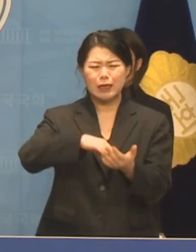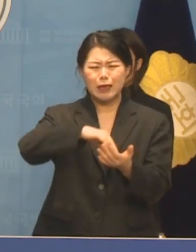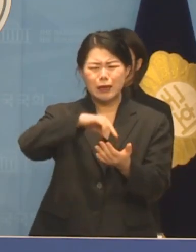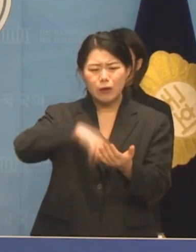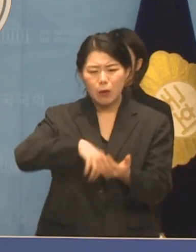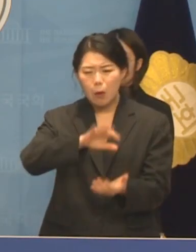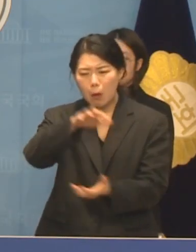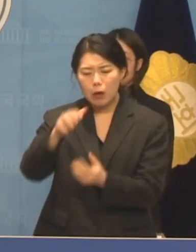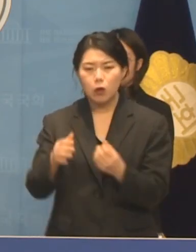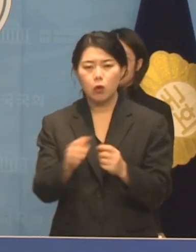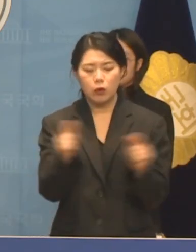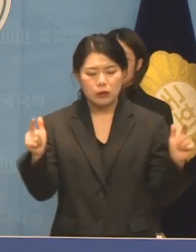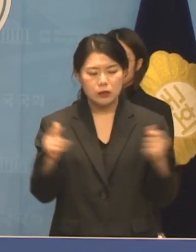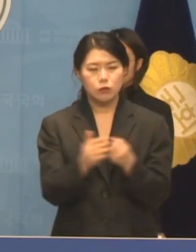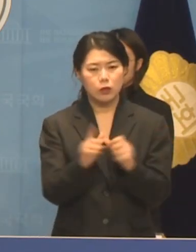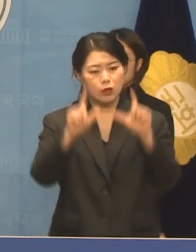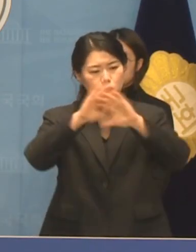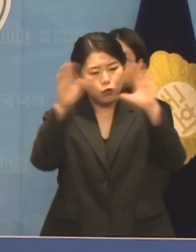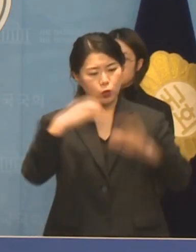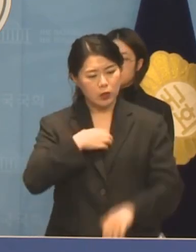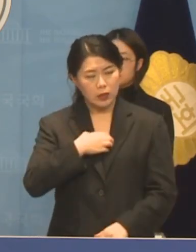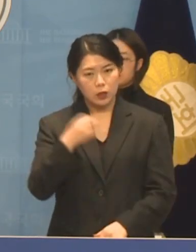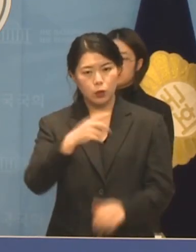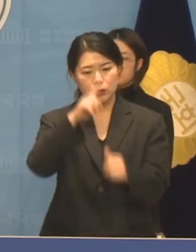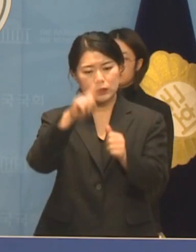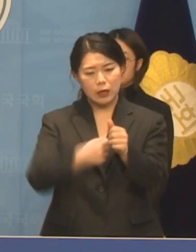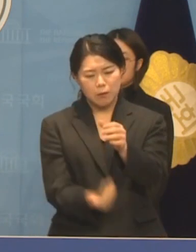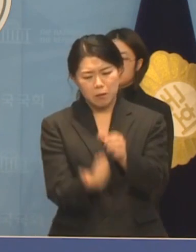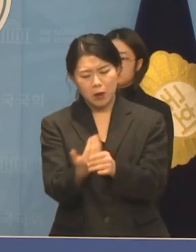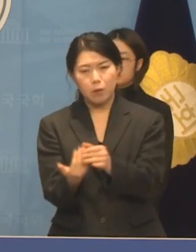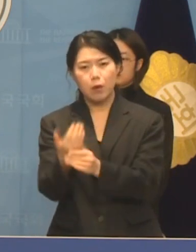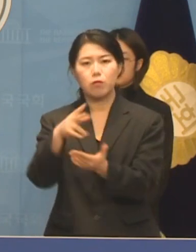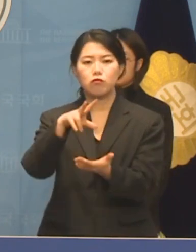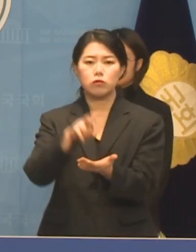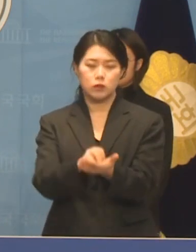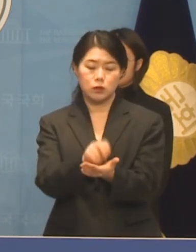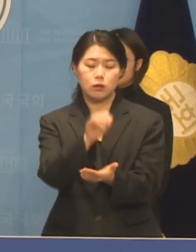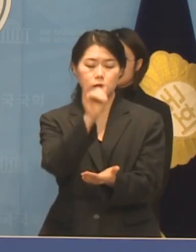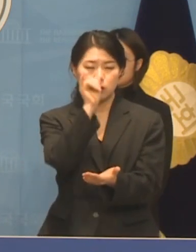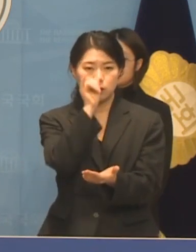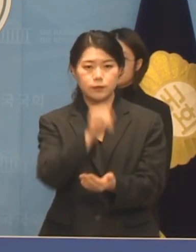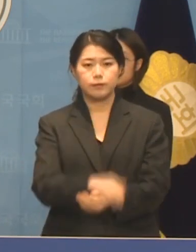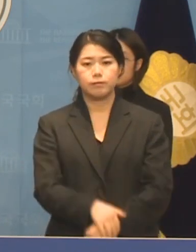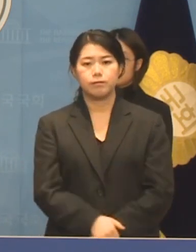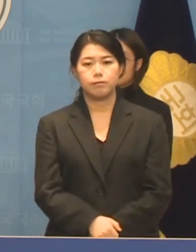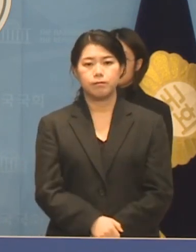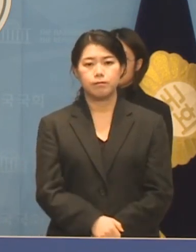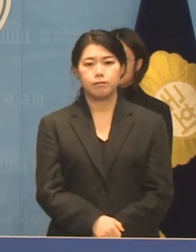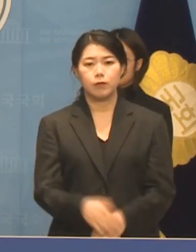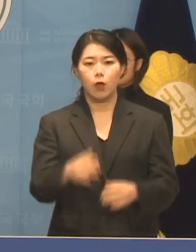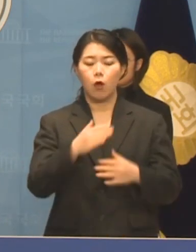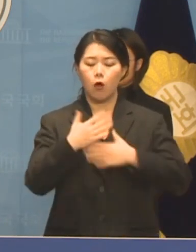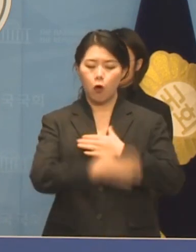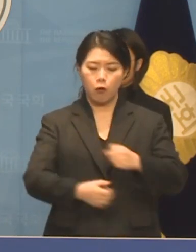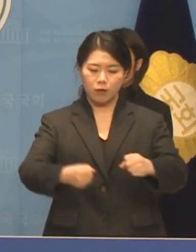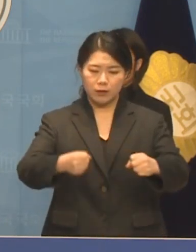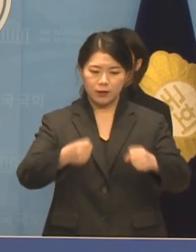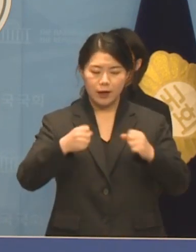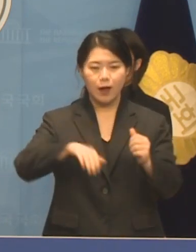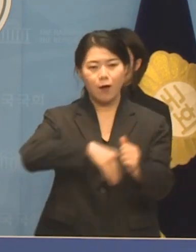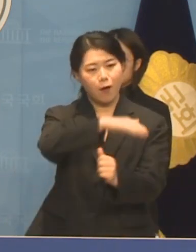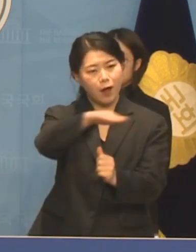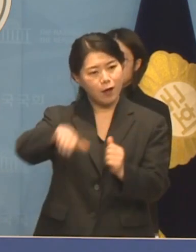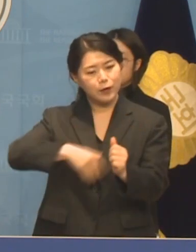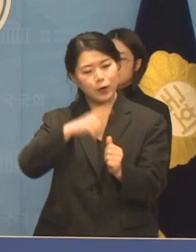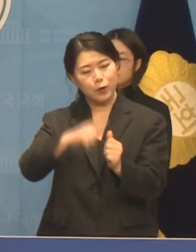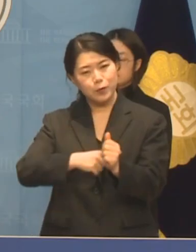이 기후위기라든지 여러 가지 자연재해 문제가 발생하면서 이 건강한 생태계,